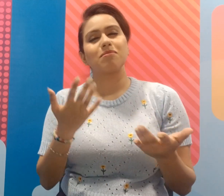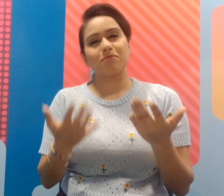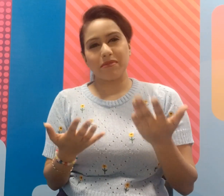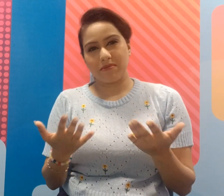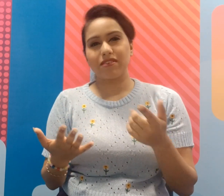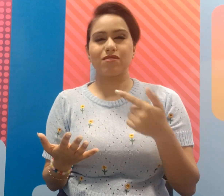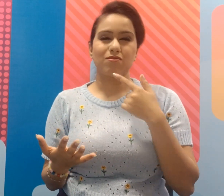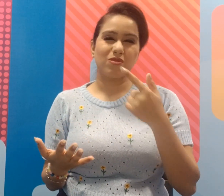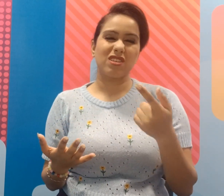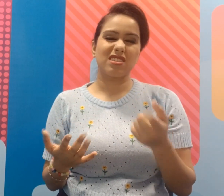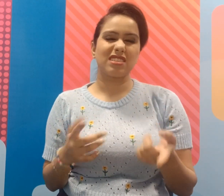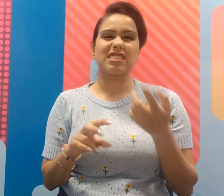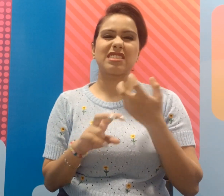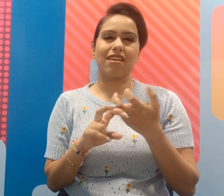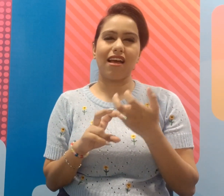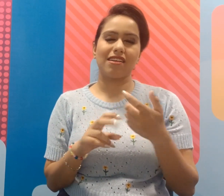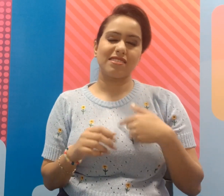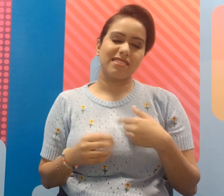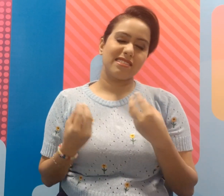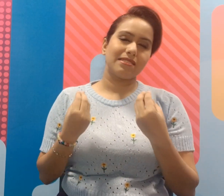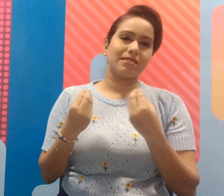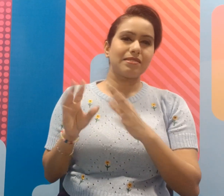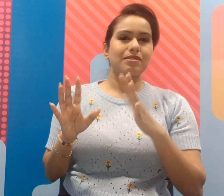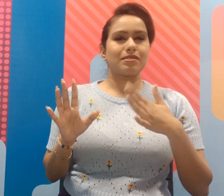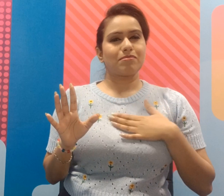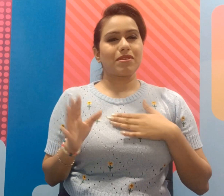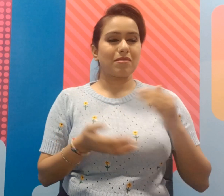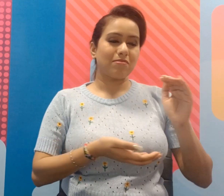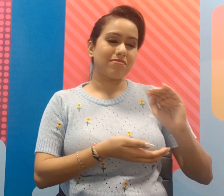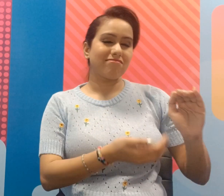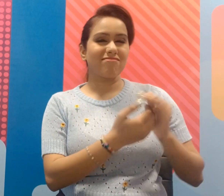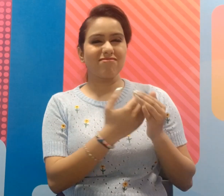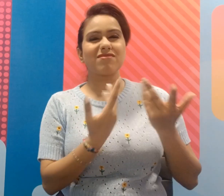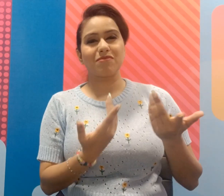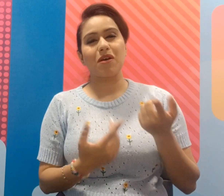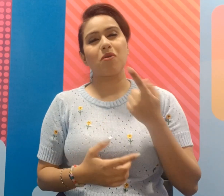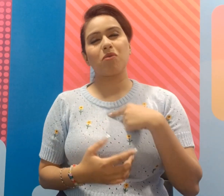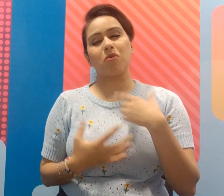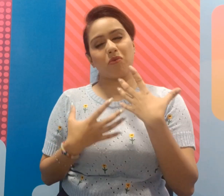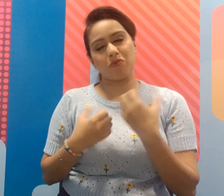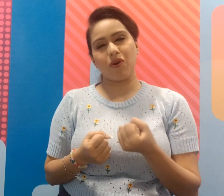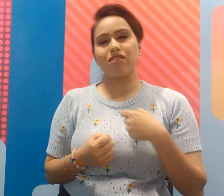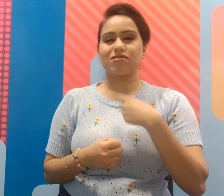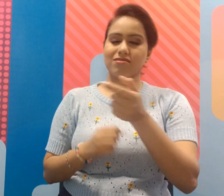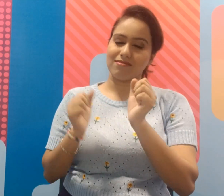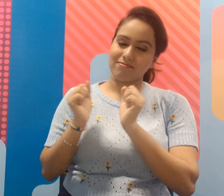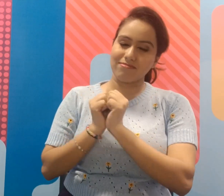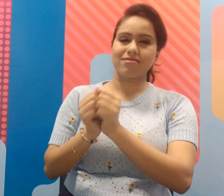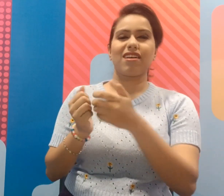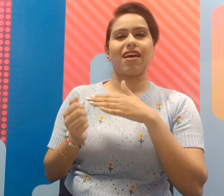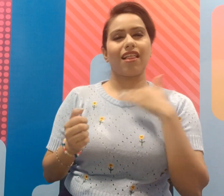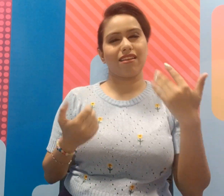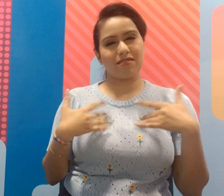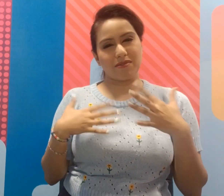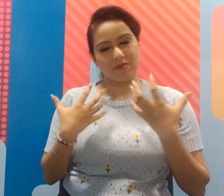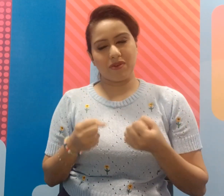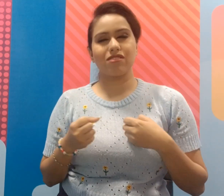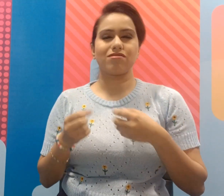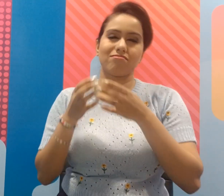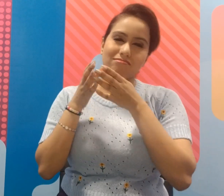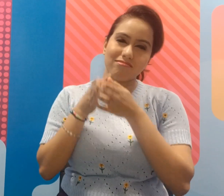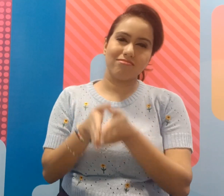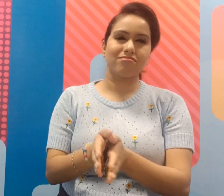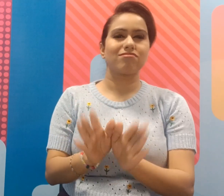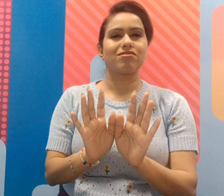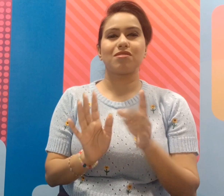लेना पड़ा, वरना मेरा यकीन मानो मैं तुम्हारे साथ समंदर में उसी पल समा जाना चाहता था। तुम्हारे बिना मेरे जीवन का